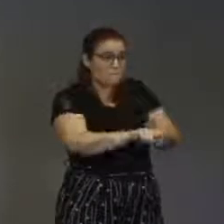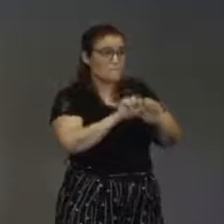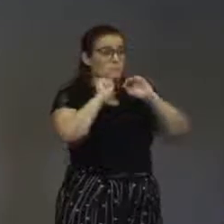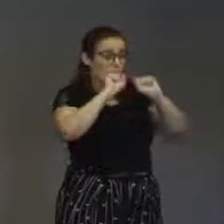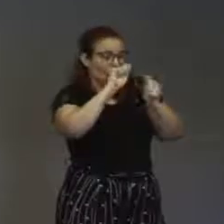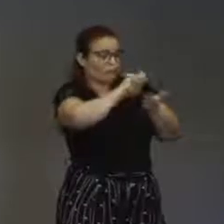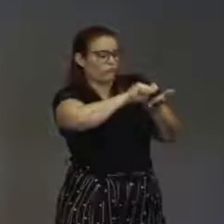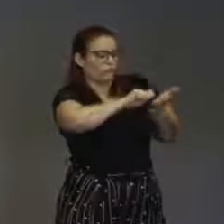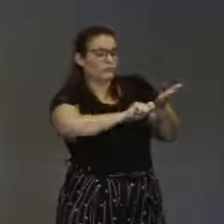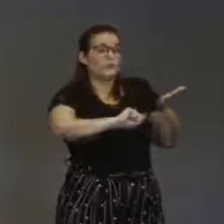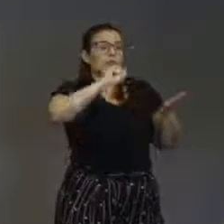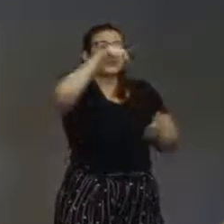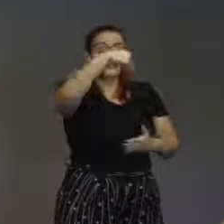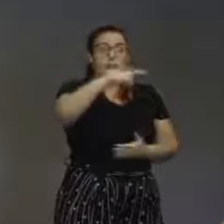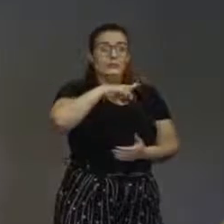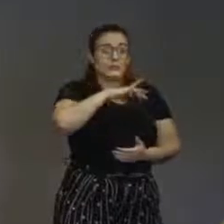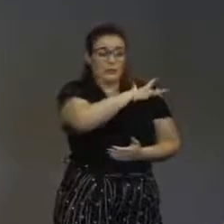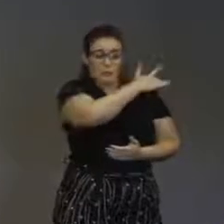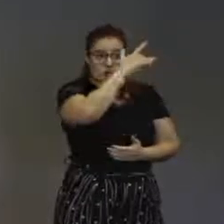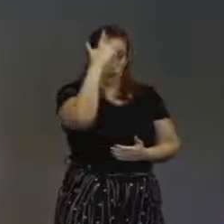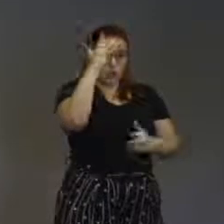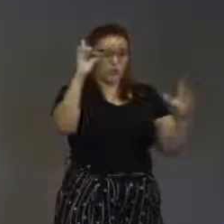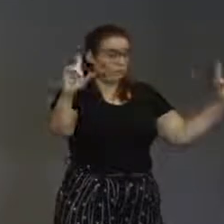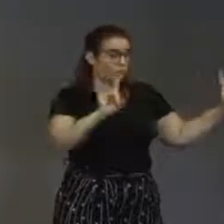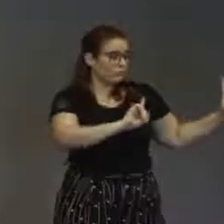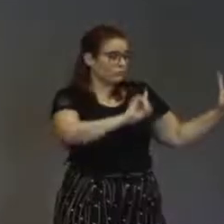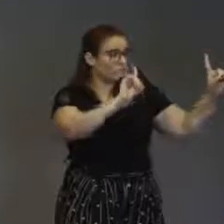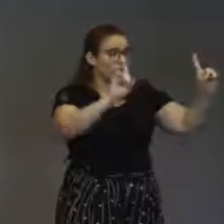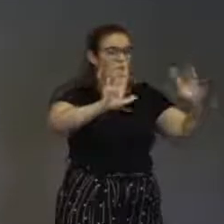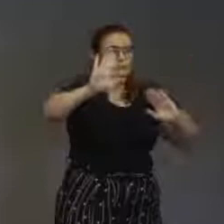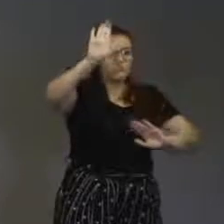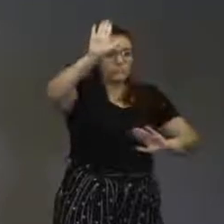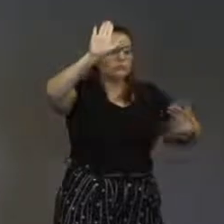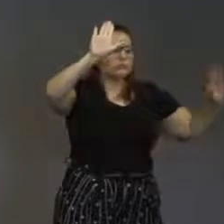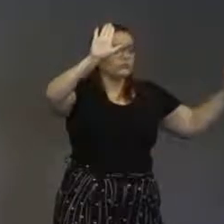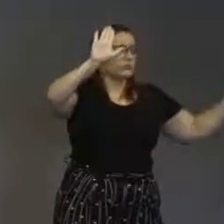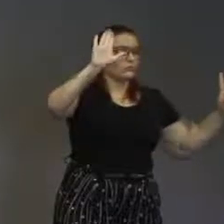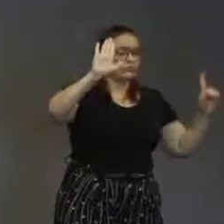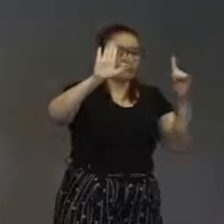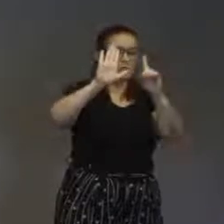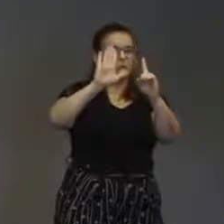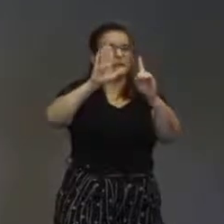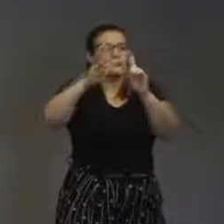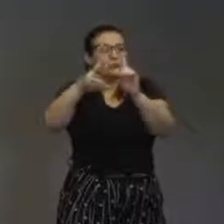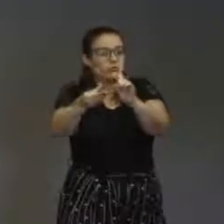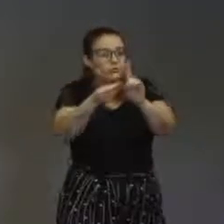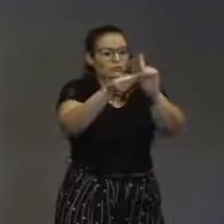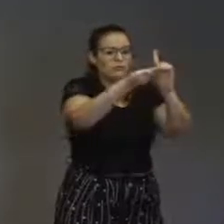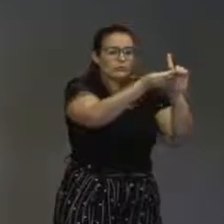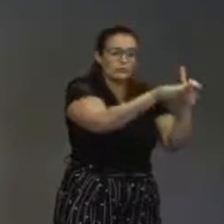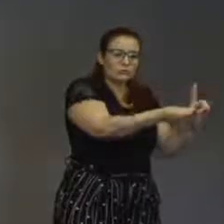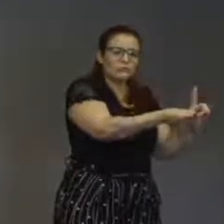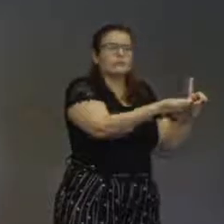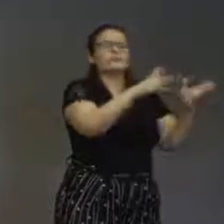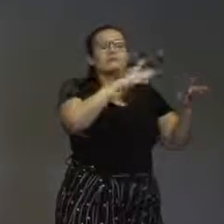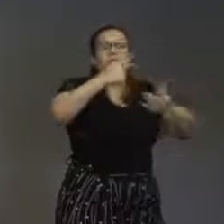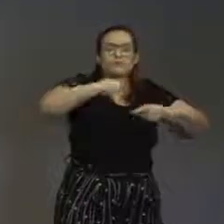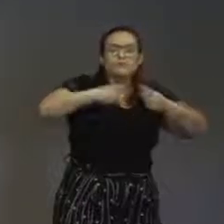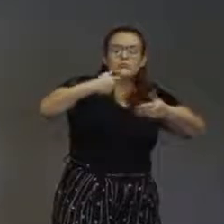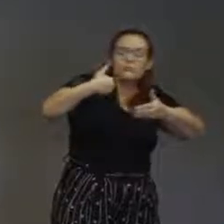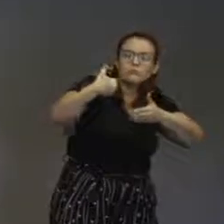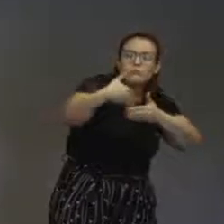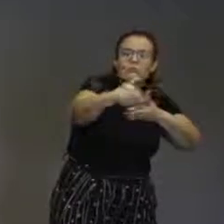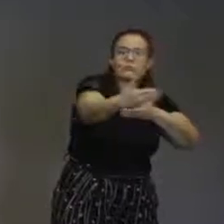vamos ter depois 2 recepcionistas aqui no espaço, só levantar a mão que elas vão até vocês e pegam a pergunta, e ao longo do debate